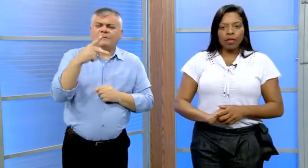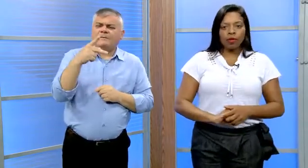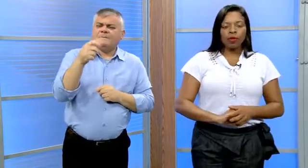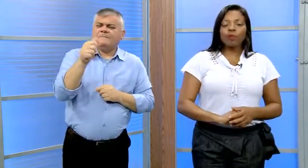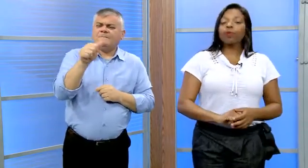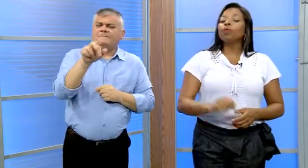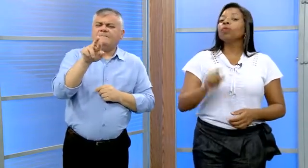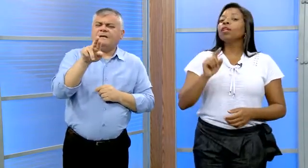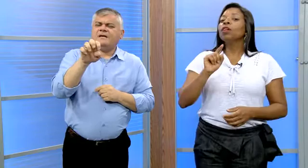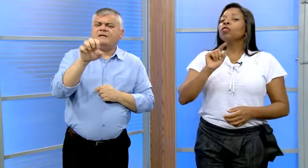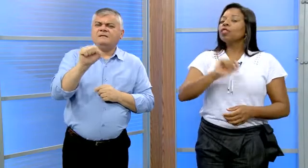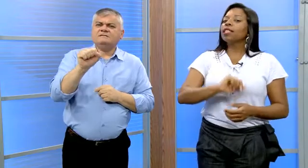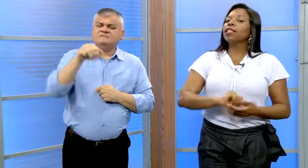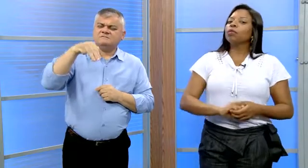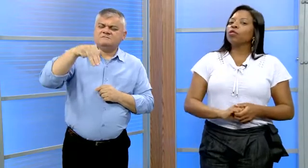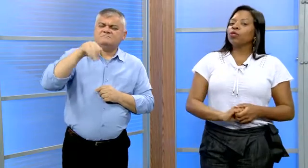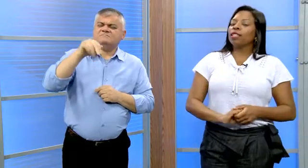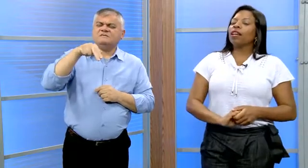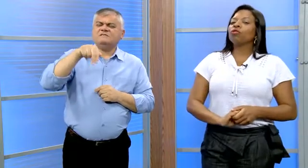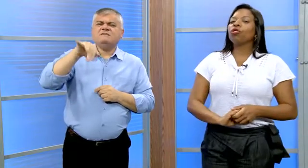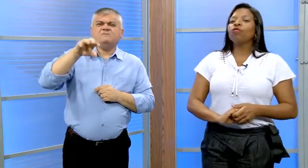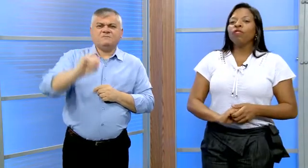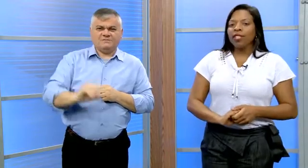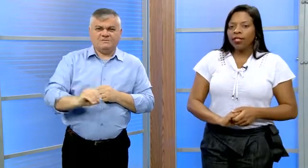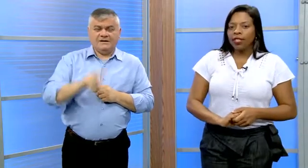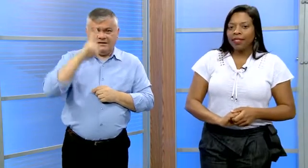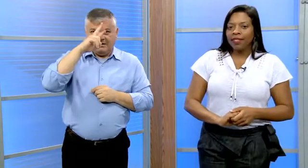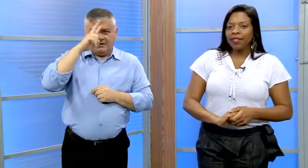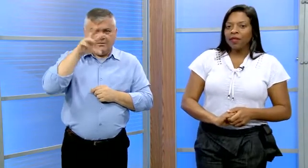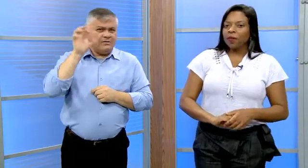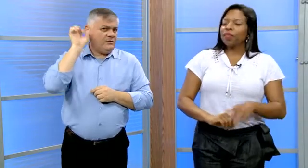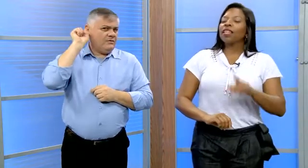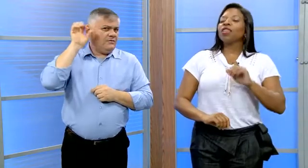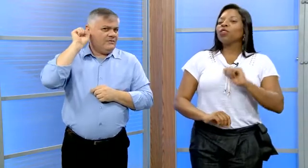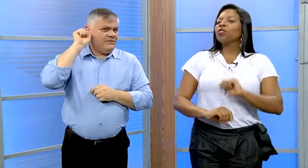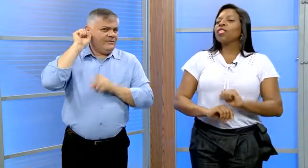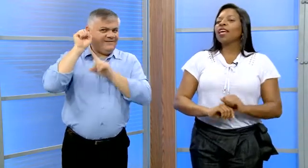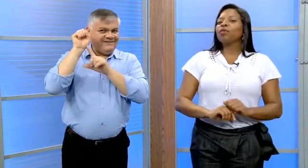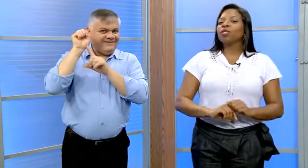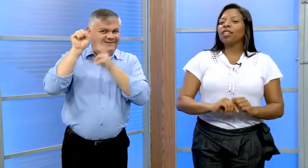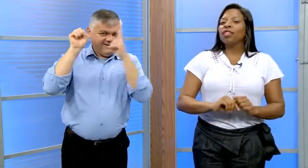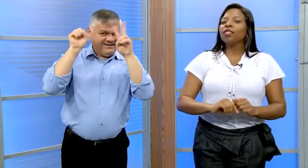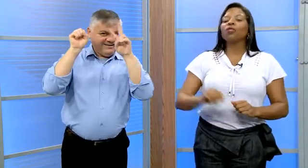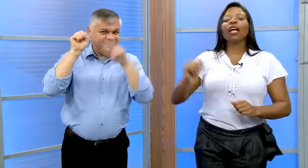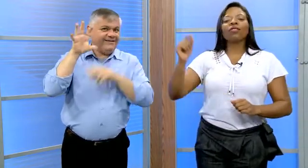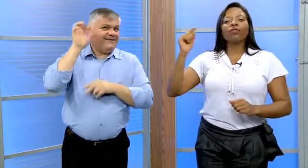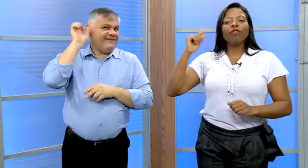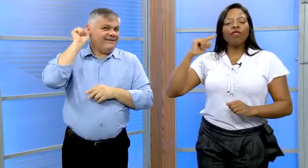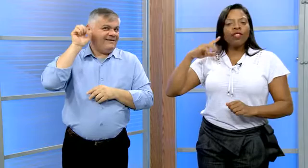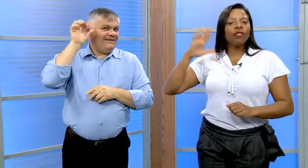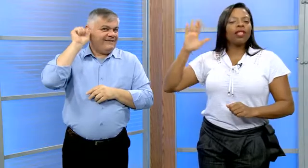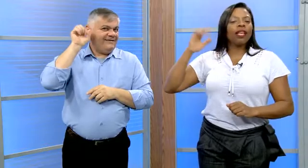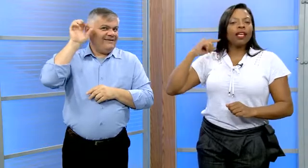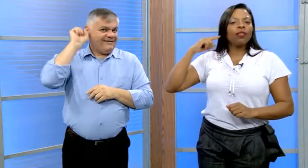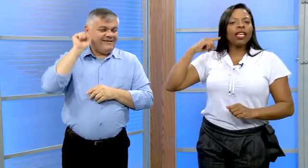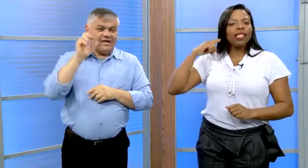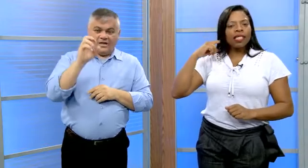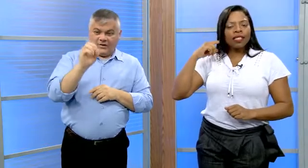mínimos. Vocês lembram do sinal de ouvinte? Que nós fizemos ali do lado do ouvido, aqui a